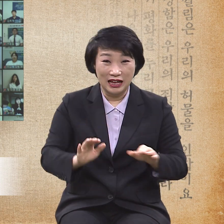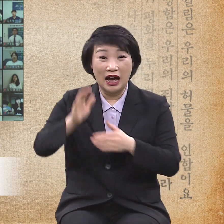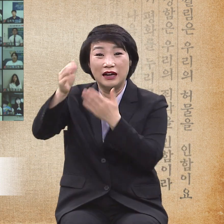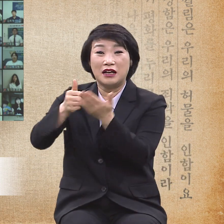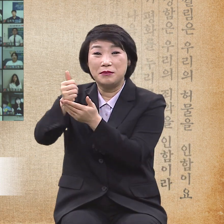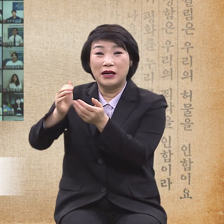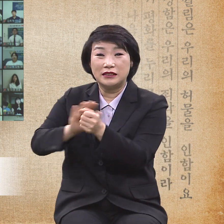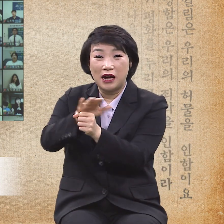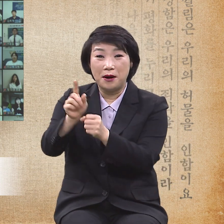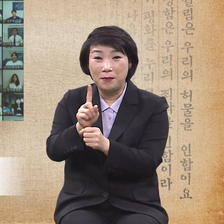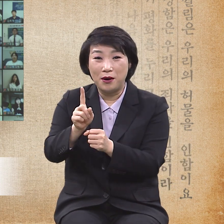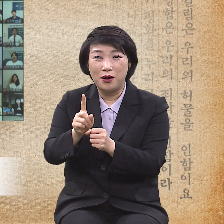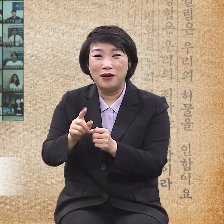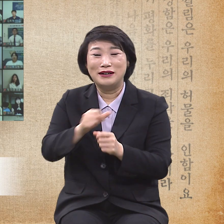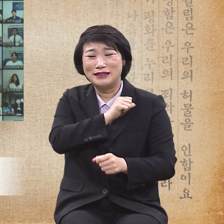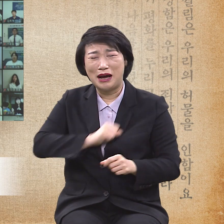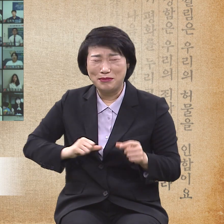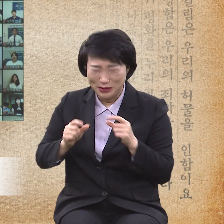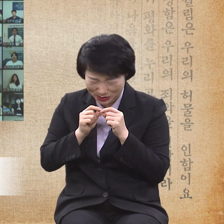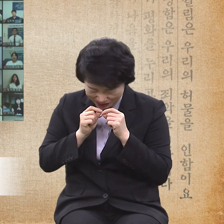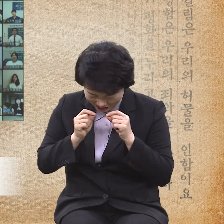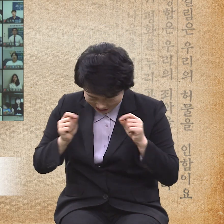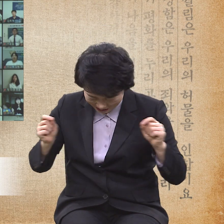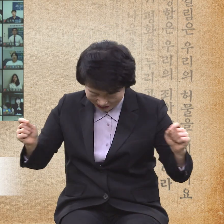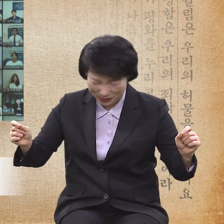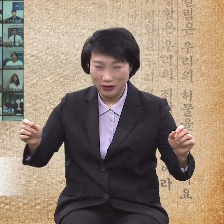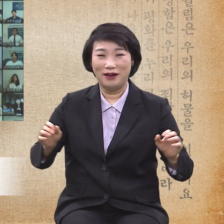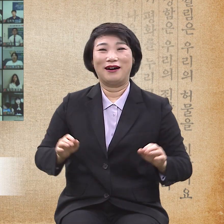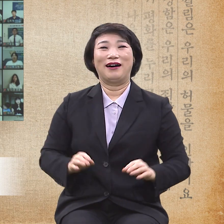사랑은 오래 참고